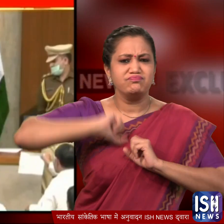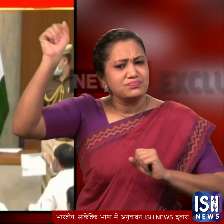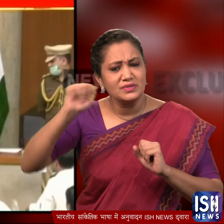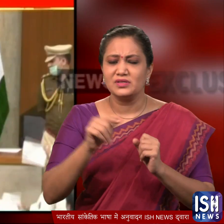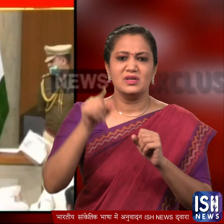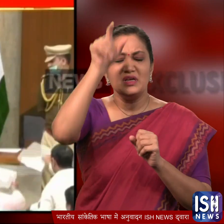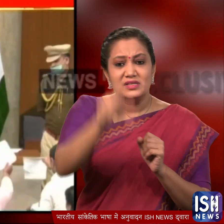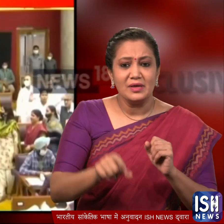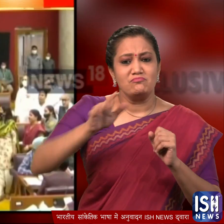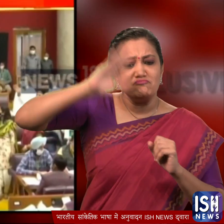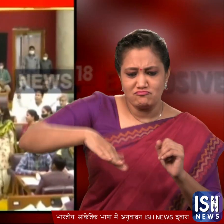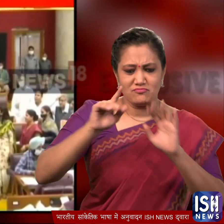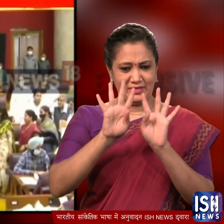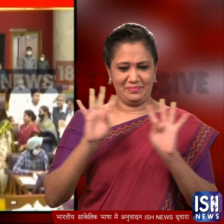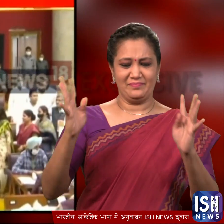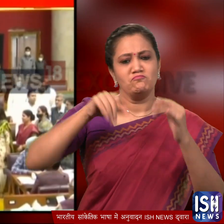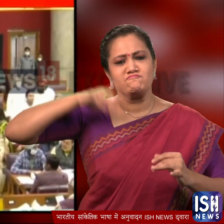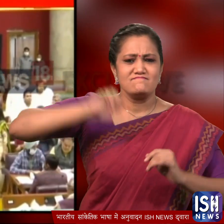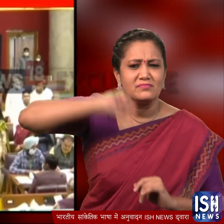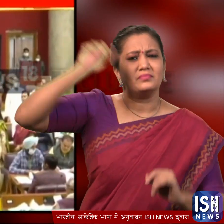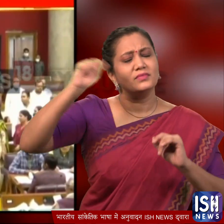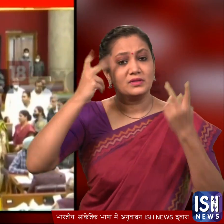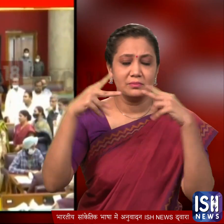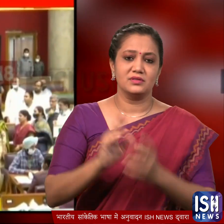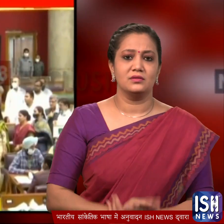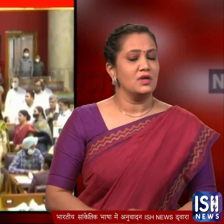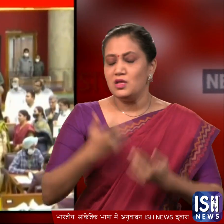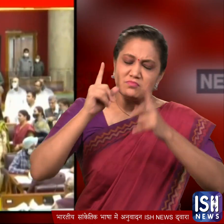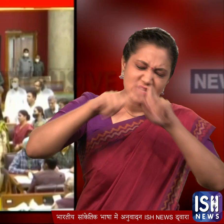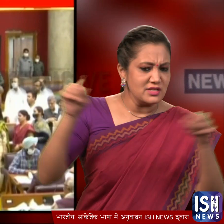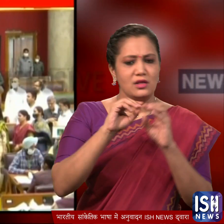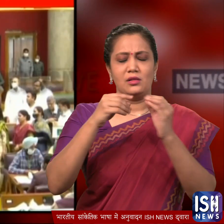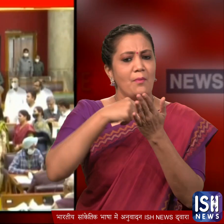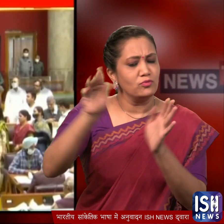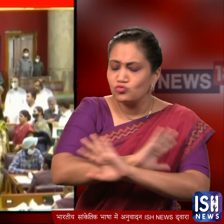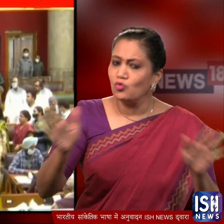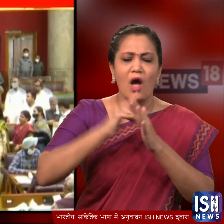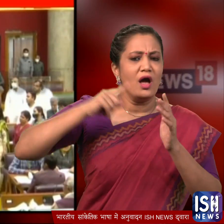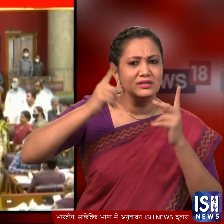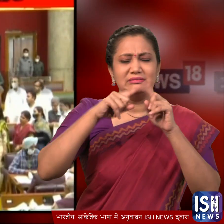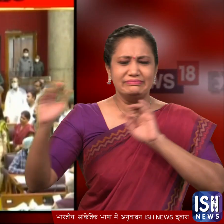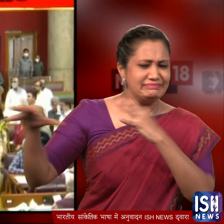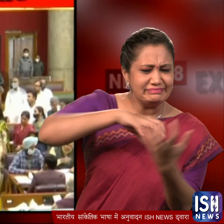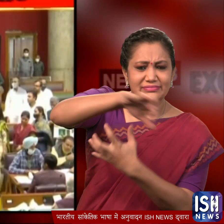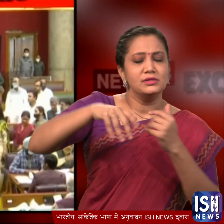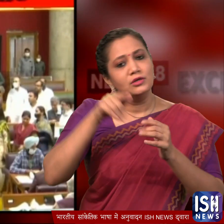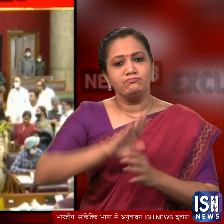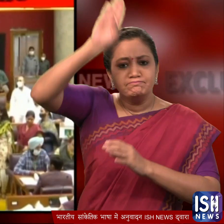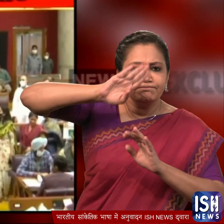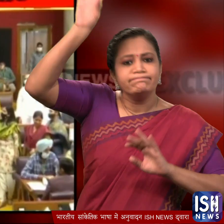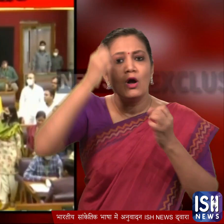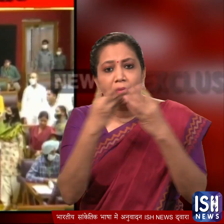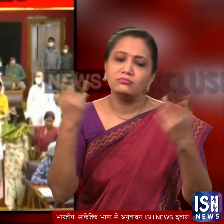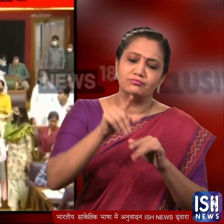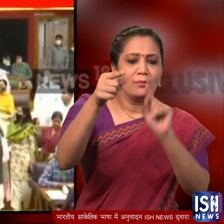उन्होंने विधानसभा के अध्यक्ष की कुर्सी के सामने जाकर नारेबाजी की। इसके साथ ही इस बिल को वापस लेने की भी मांग की। भारी शोर शराबे के बीच वोटिंग कराई